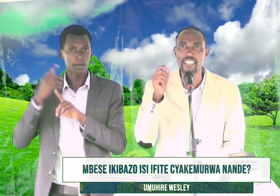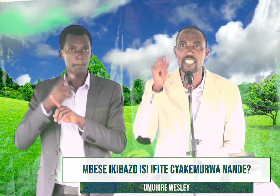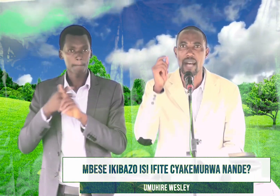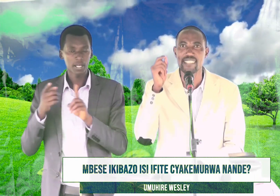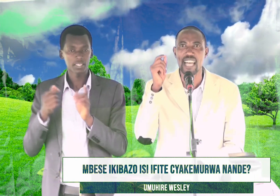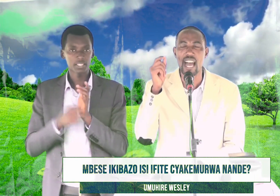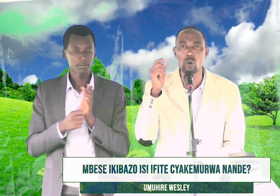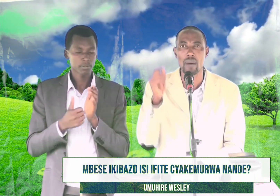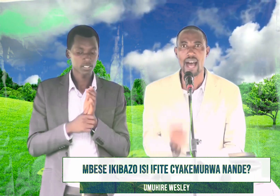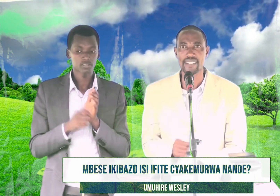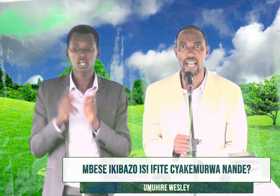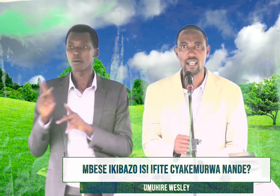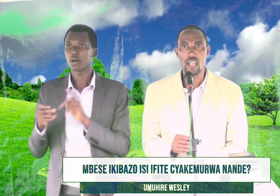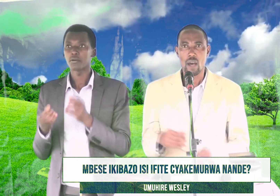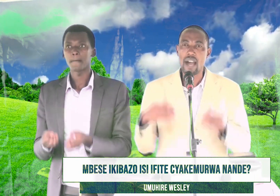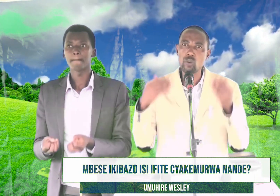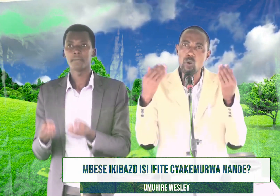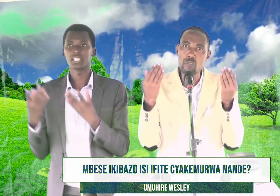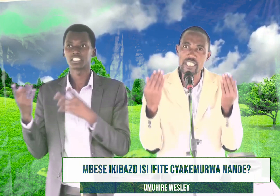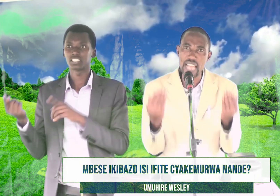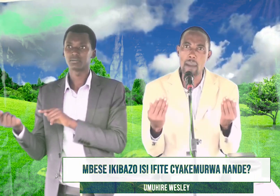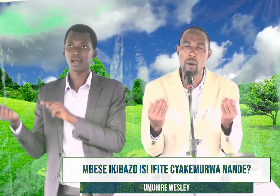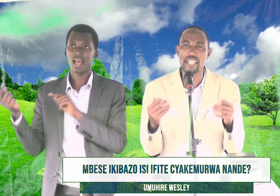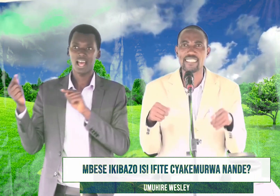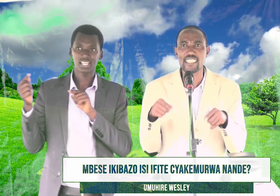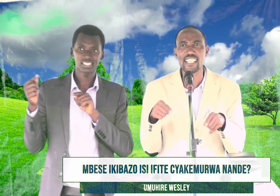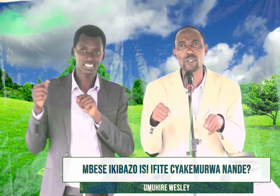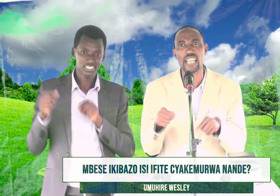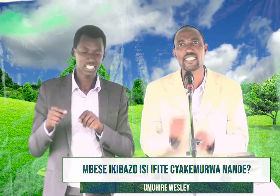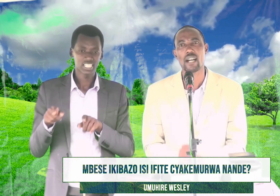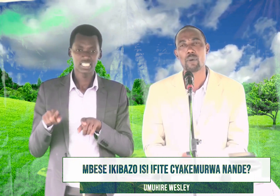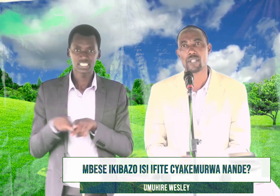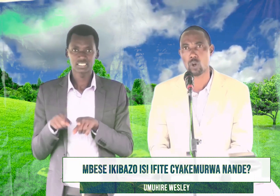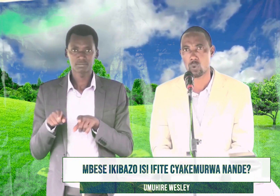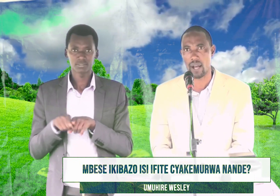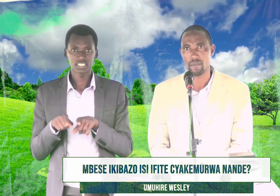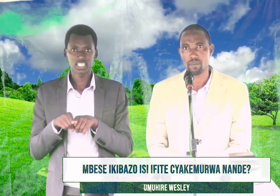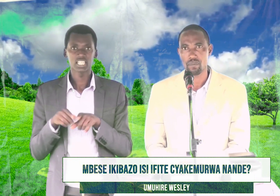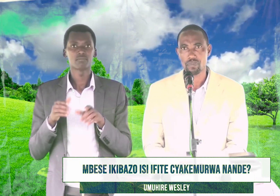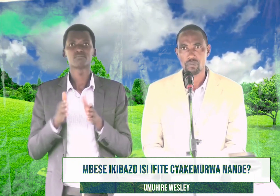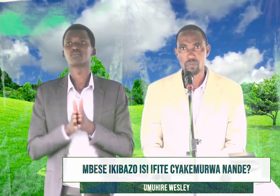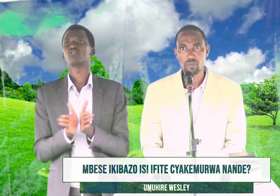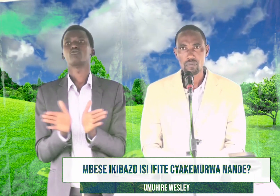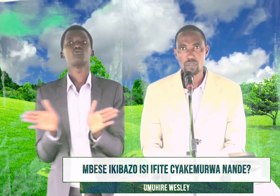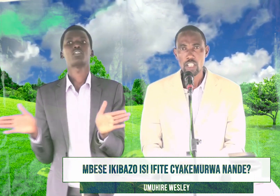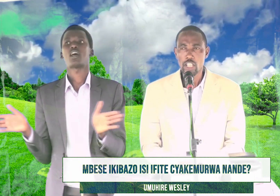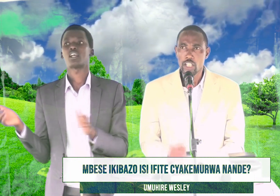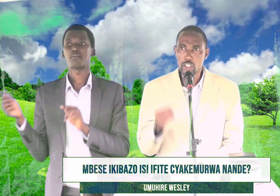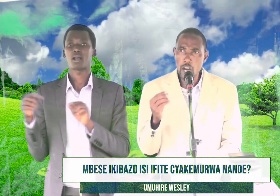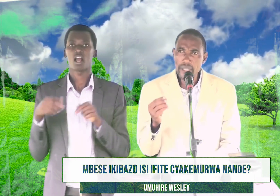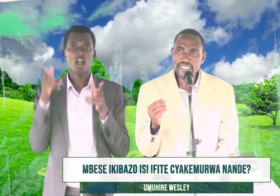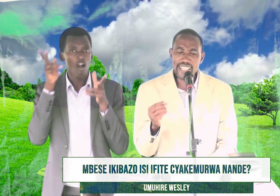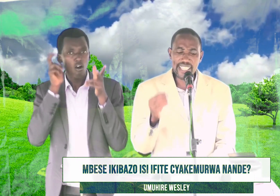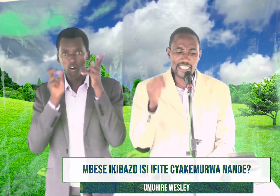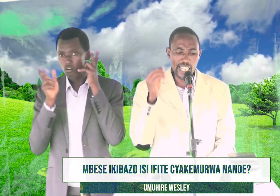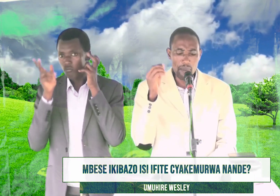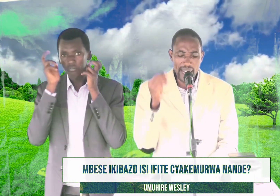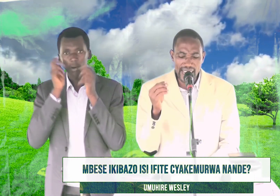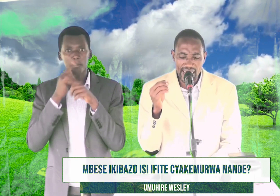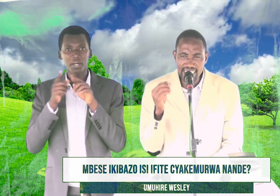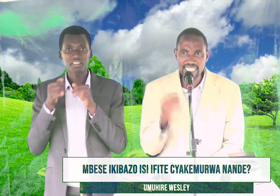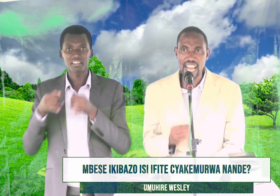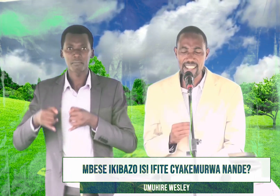nuko benshi baza nka rubanda bakumva ijambo badateze kuzashyira mu bikorwa iyo